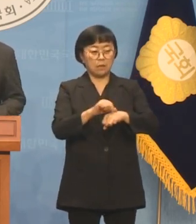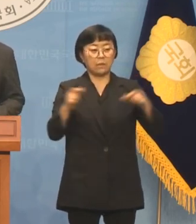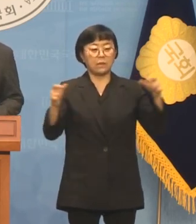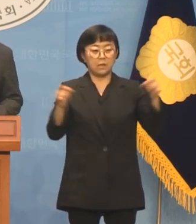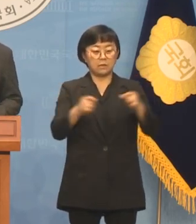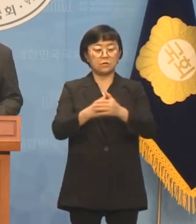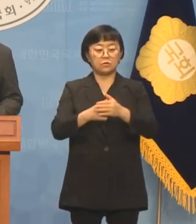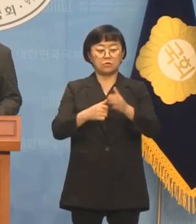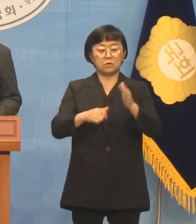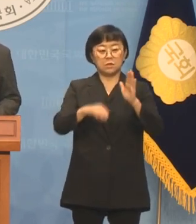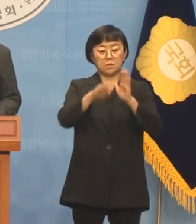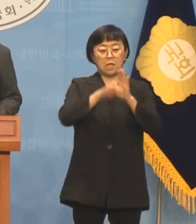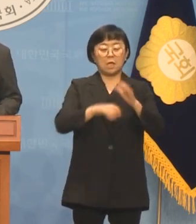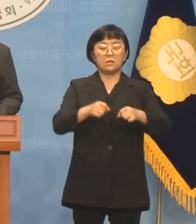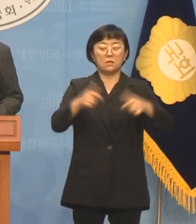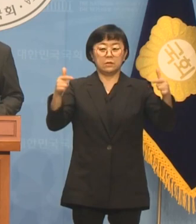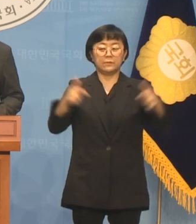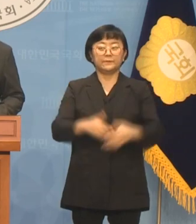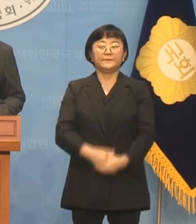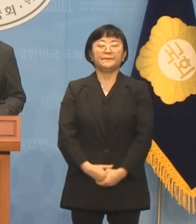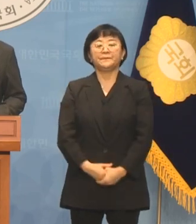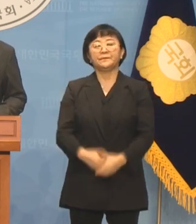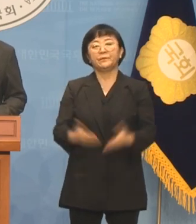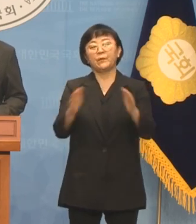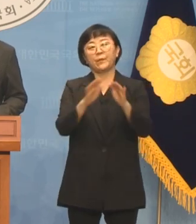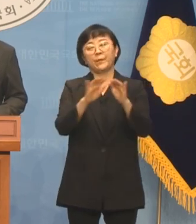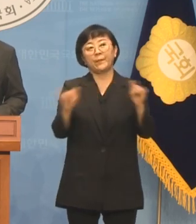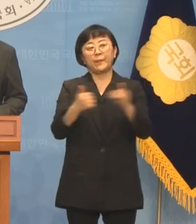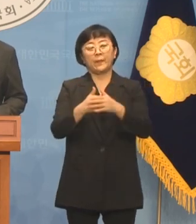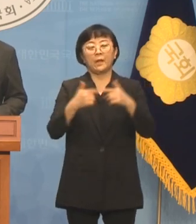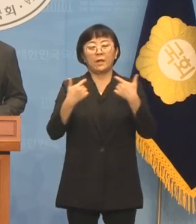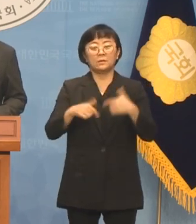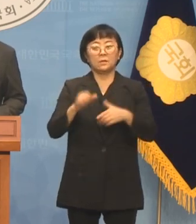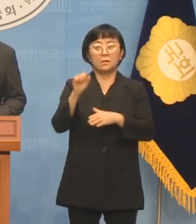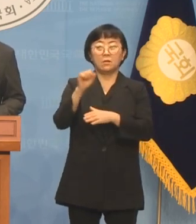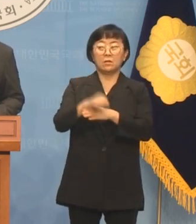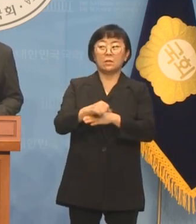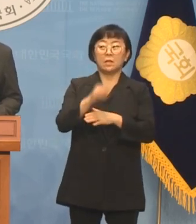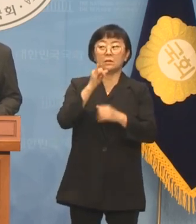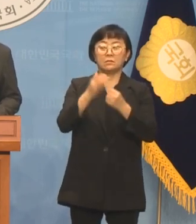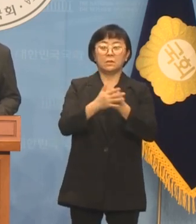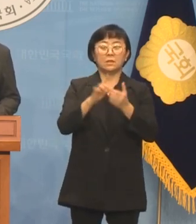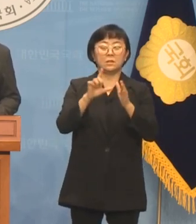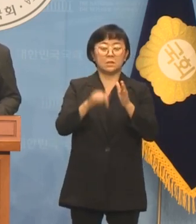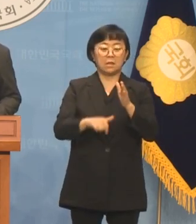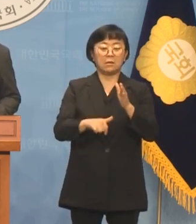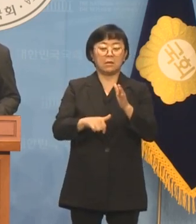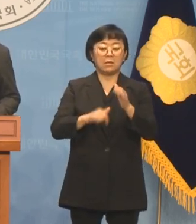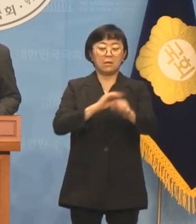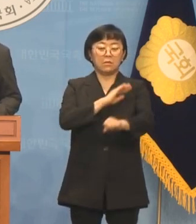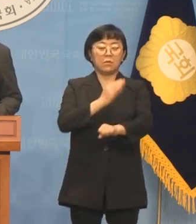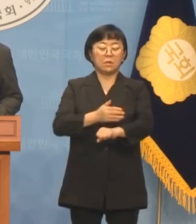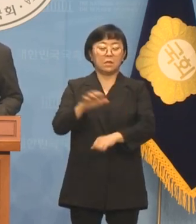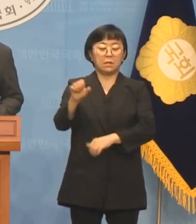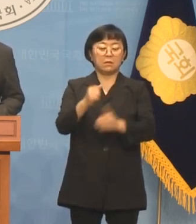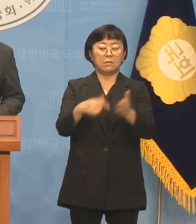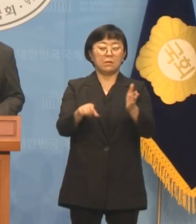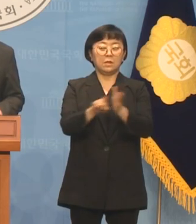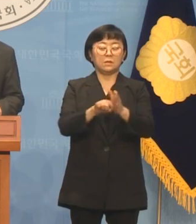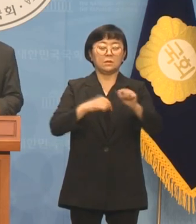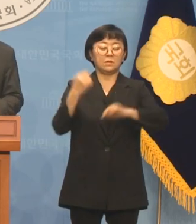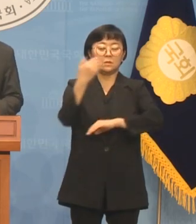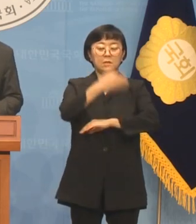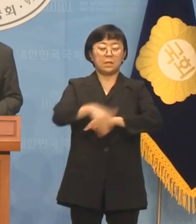전기간으로 확대할 것입니다. 이는 노동자들에게는 늘 허가의 대상이었던 시간 주권을 확보하는 정책이기도